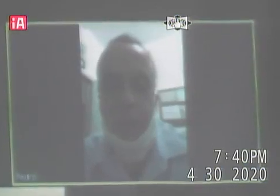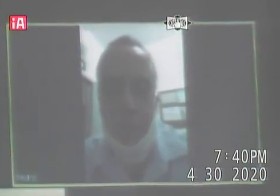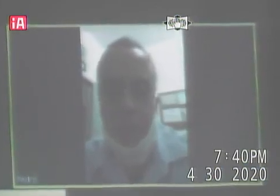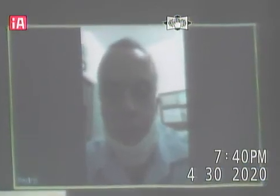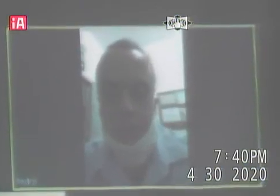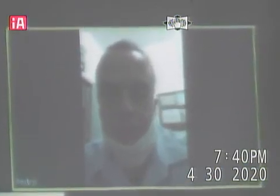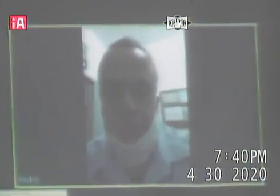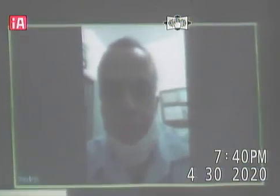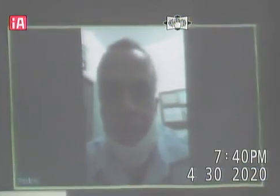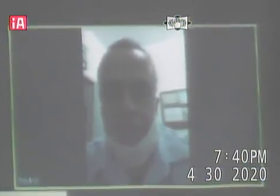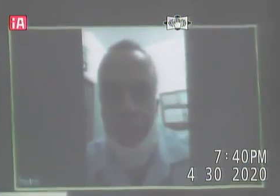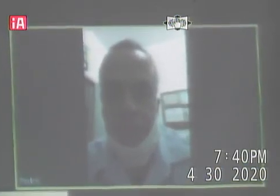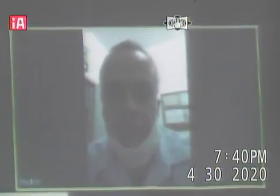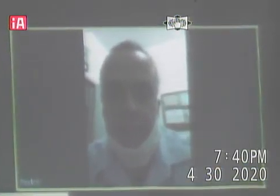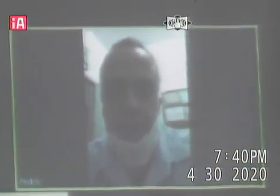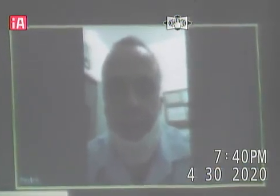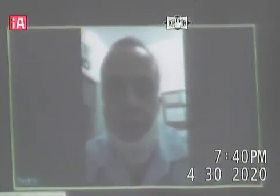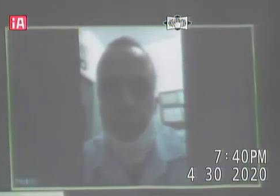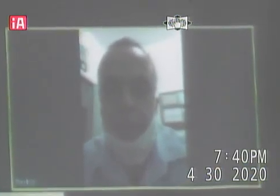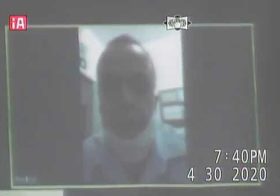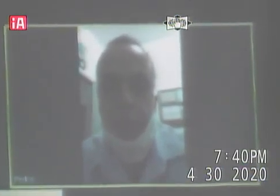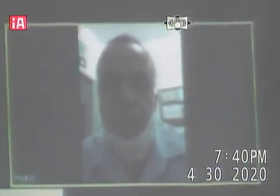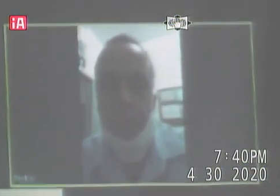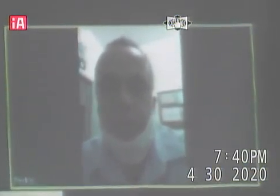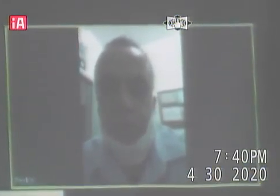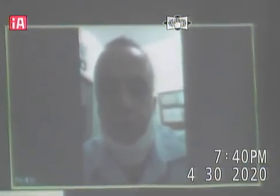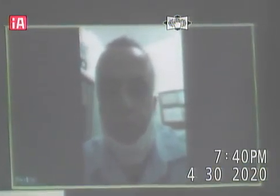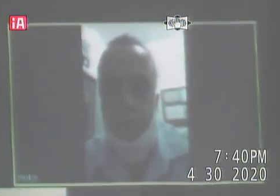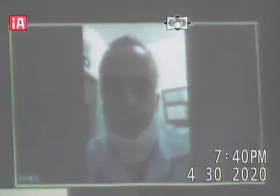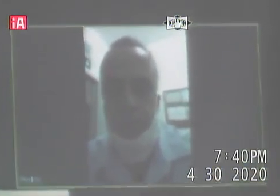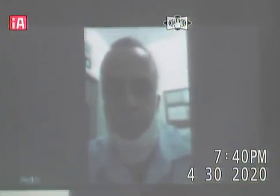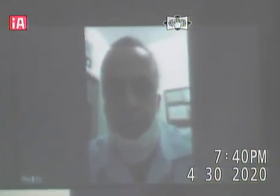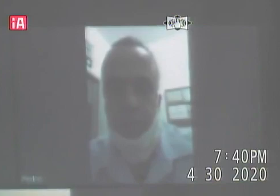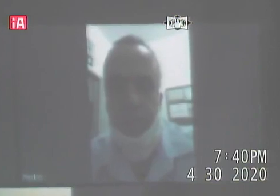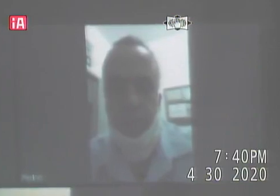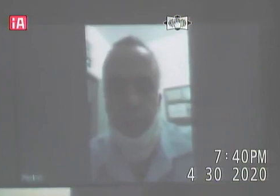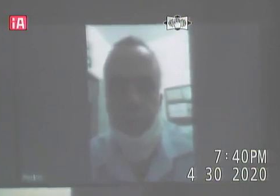2, 3 dias. A China fez foi 11 dias.